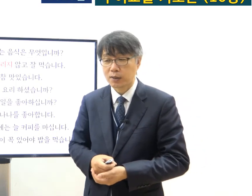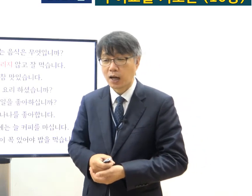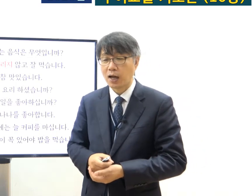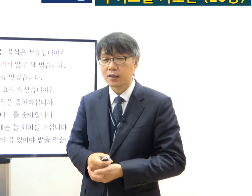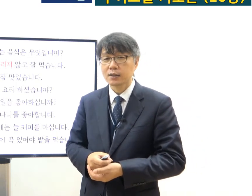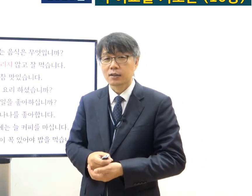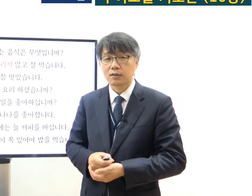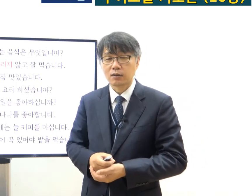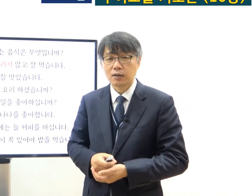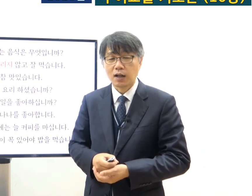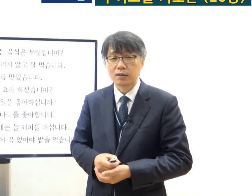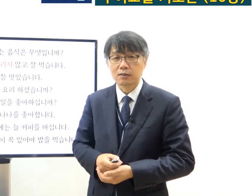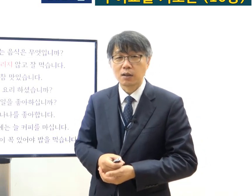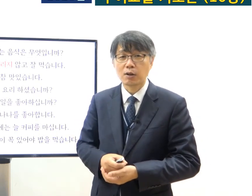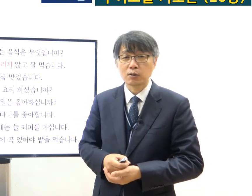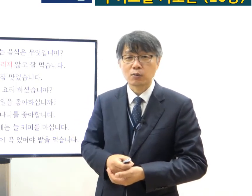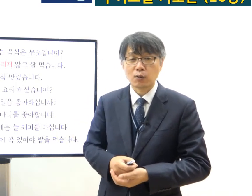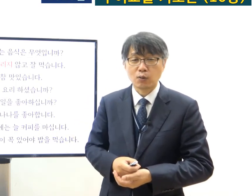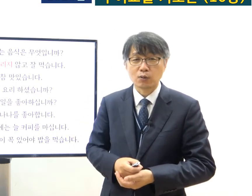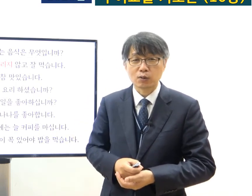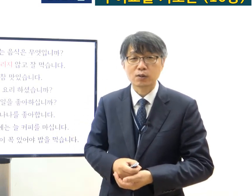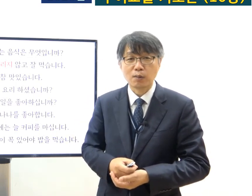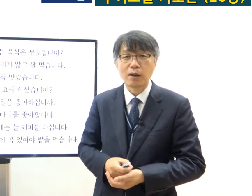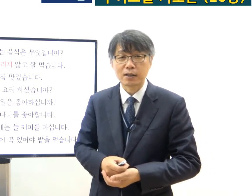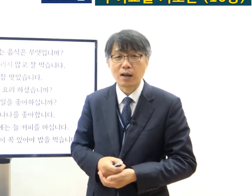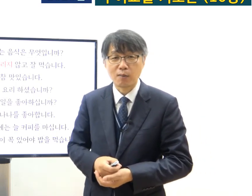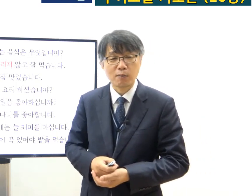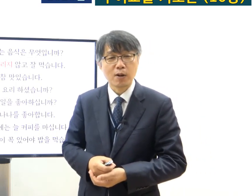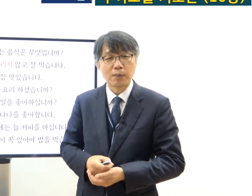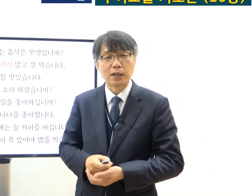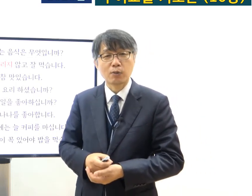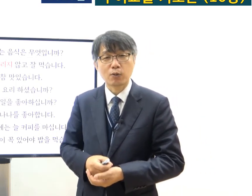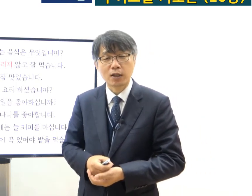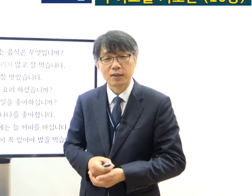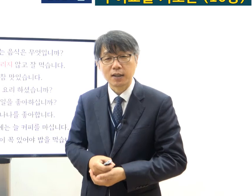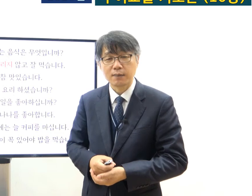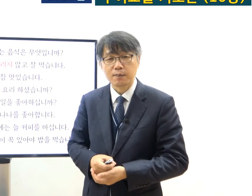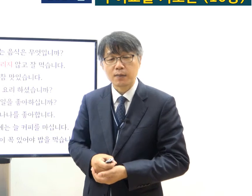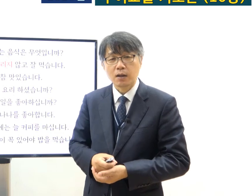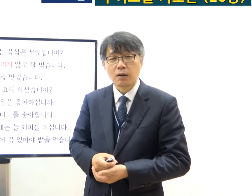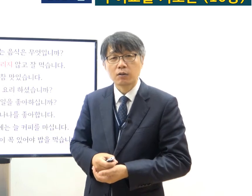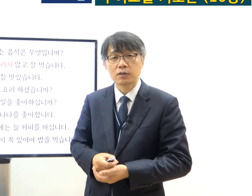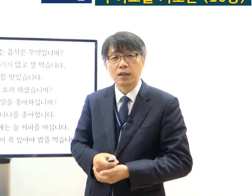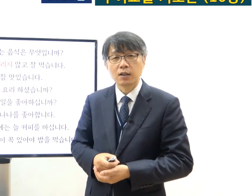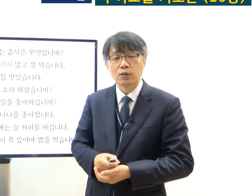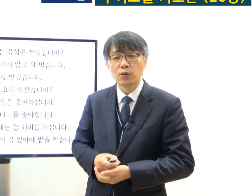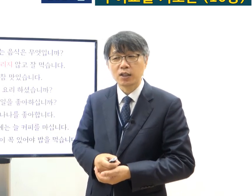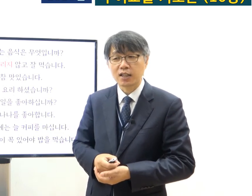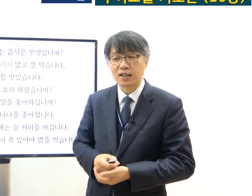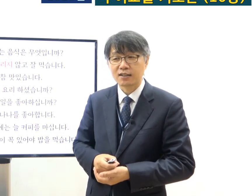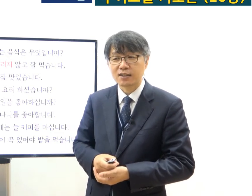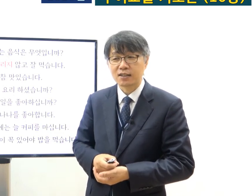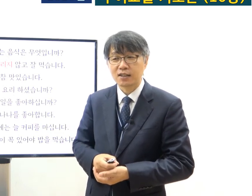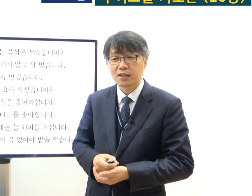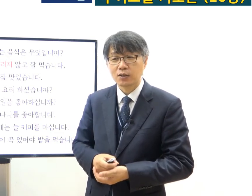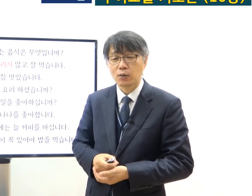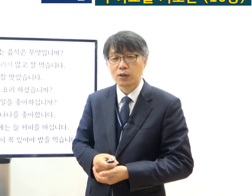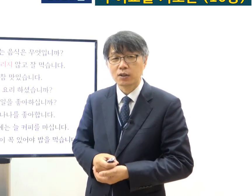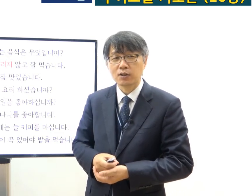합니다. 그래서 한 10명 정도 선만 이렇게 한번 받아보려고 하는데, 언제 요일이 괜찮으신지, 요일